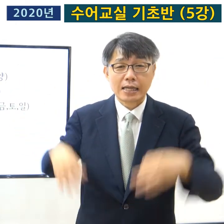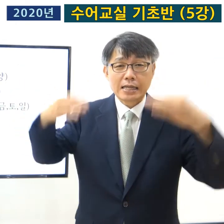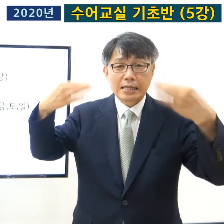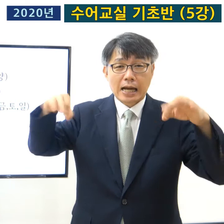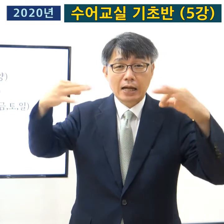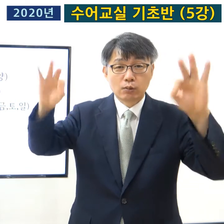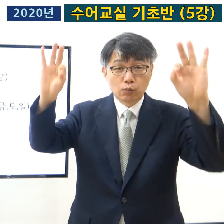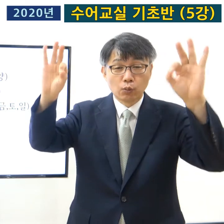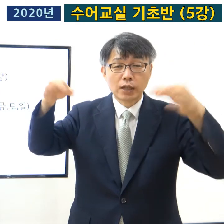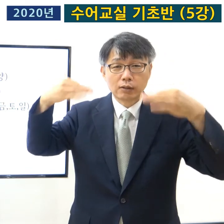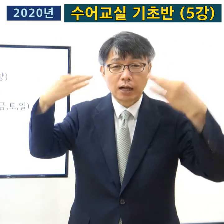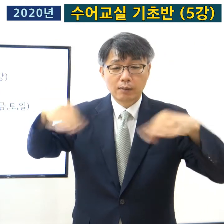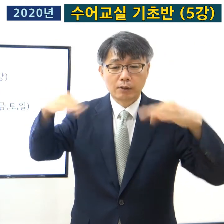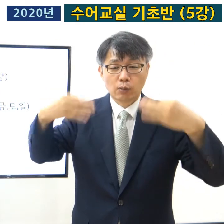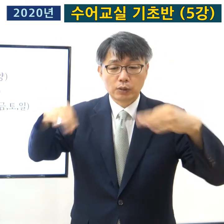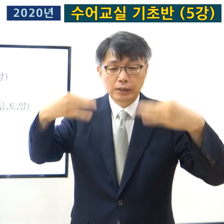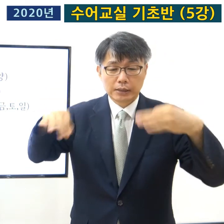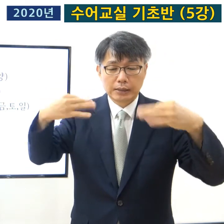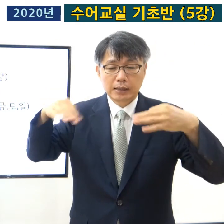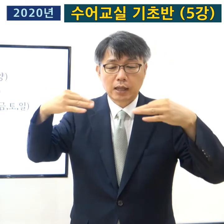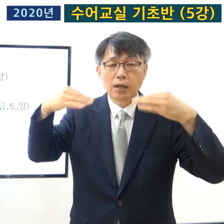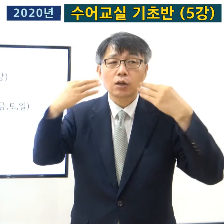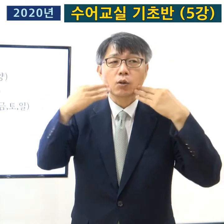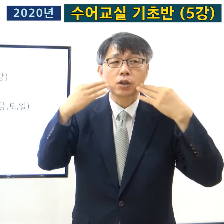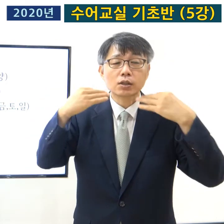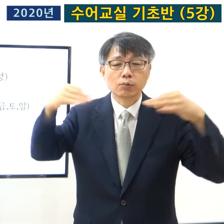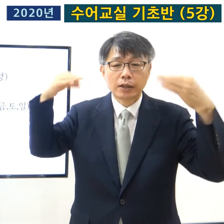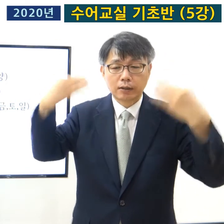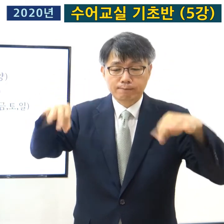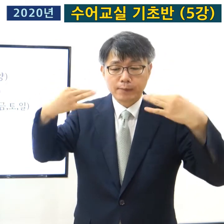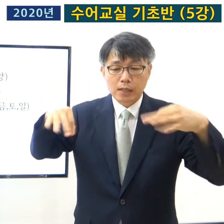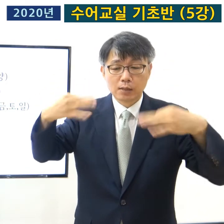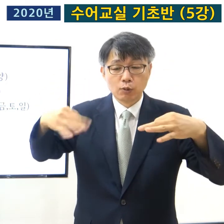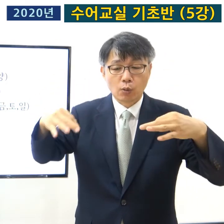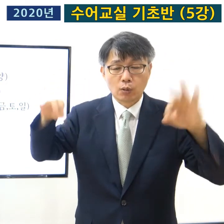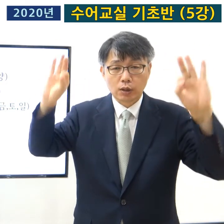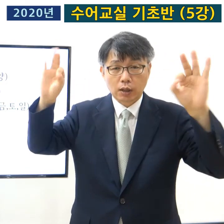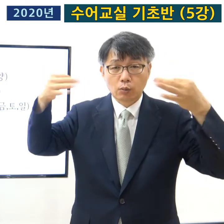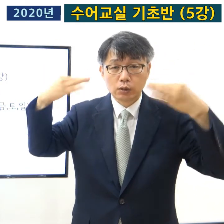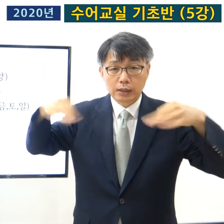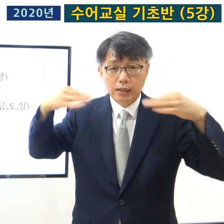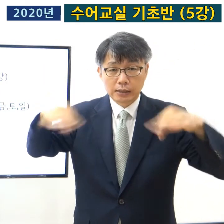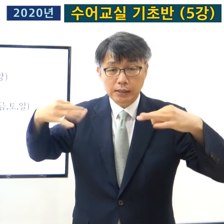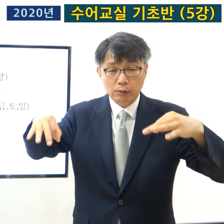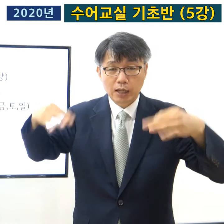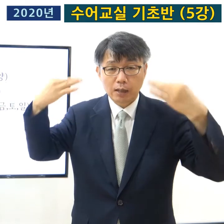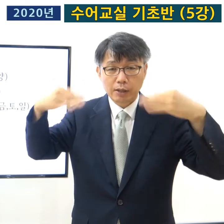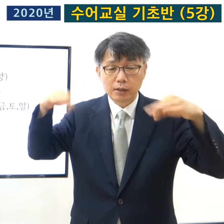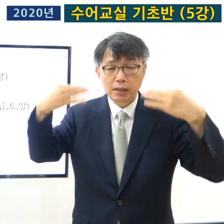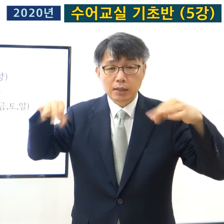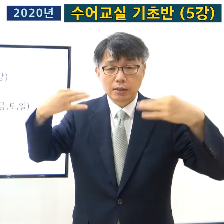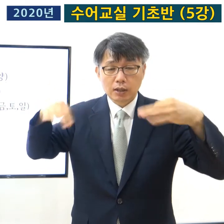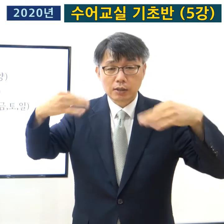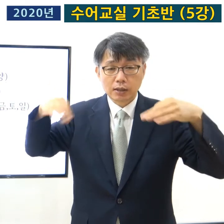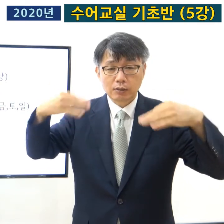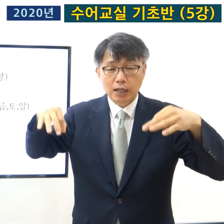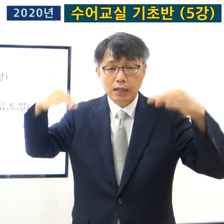자, 돈이라고 생각하면 돈 이렇게 여기 턱 주변에서 금요 이렇게 돈을 이렇게 흔든다고 생각하면 쇠를 흔든다고